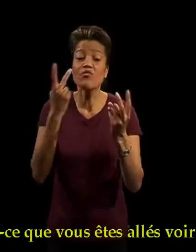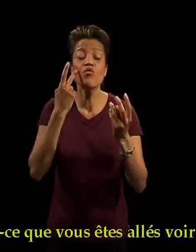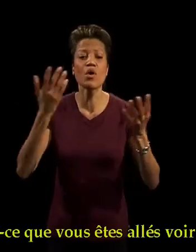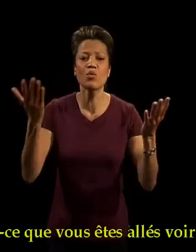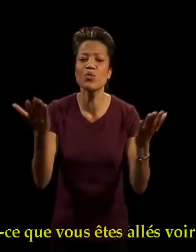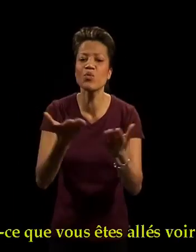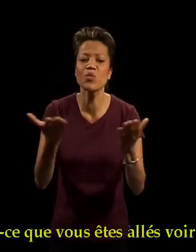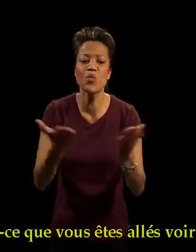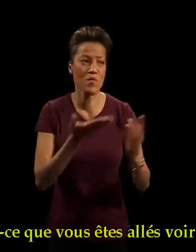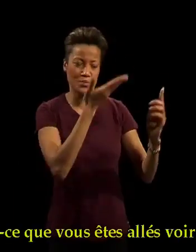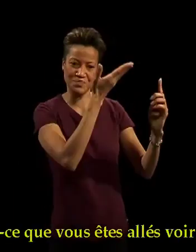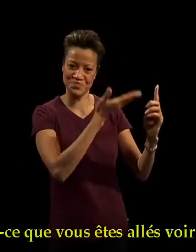Qu'est-ce que vous êtes allés voir?